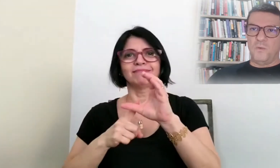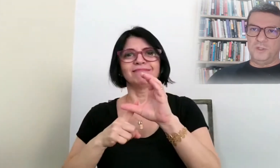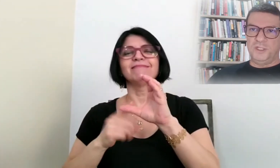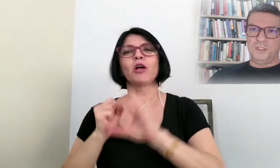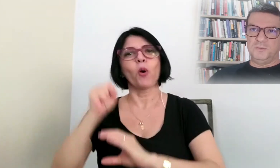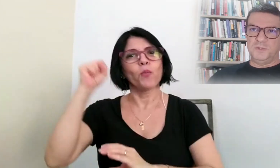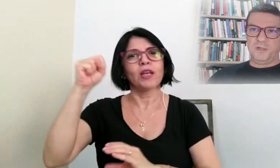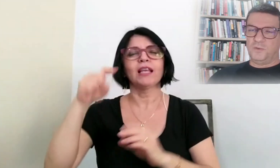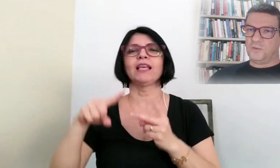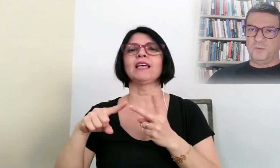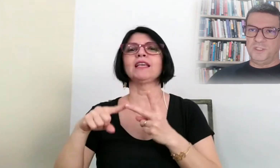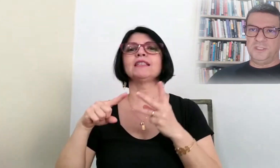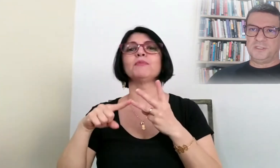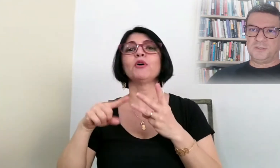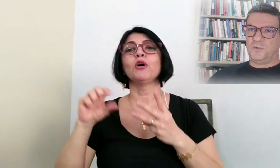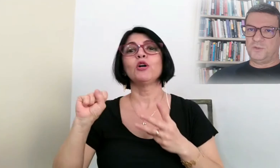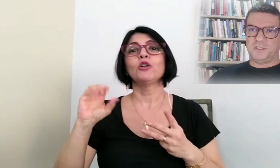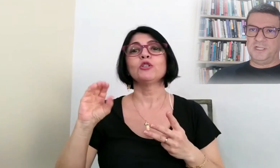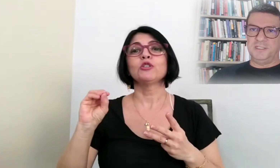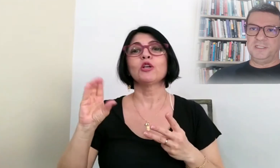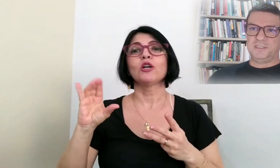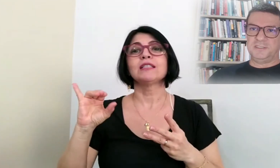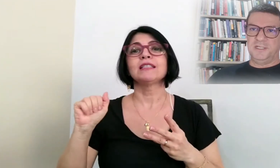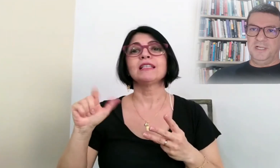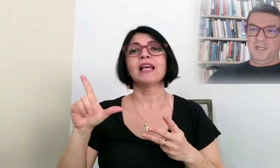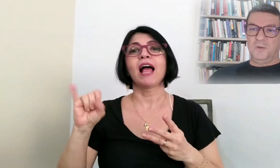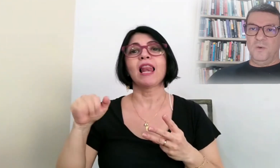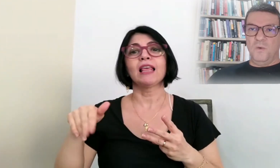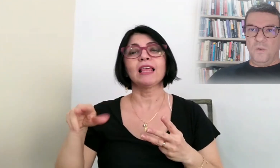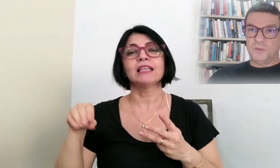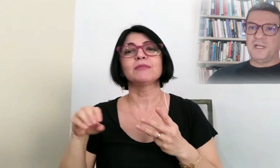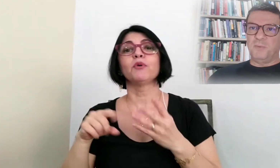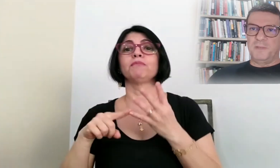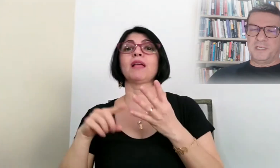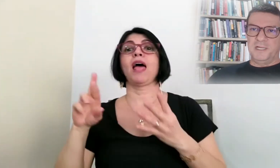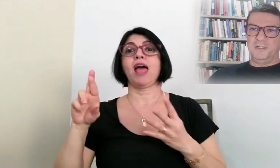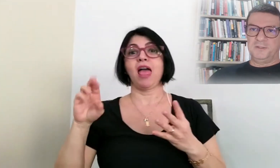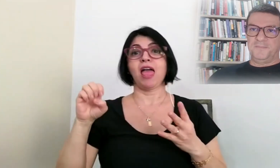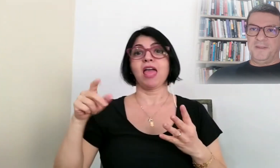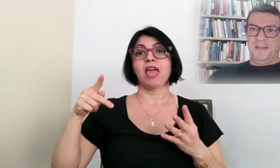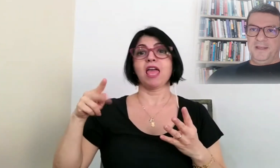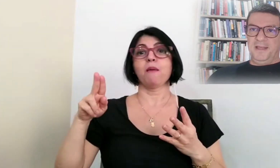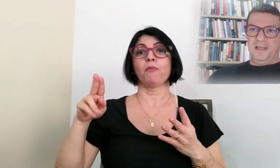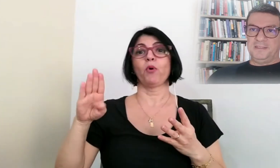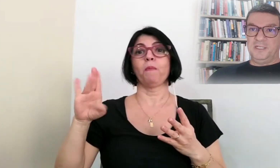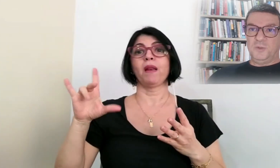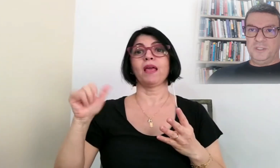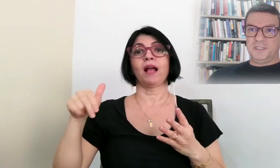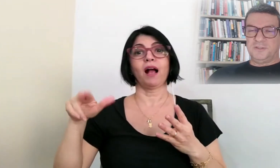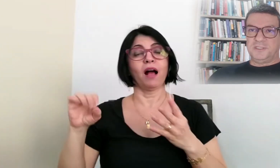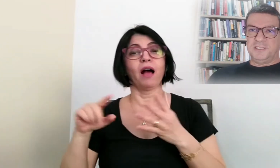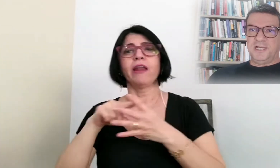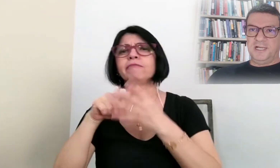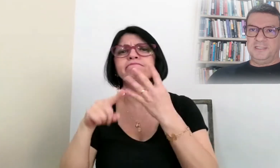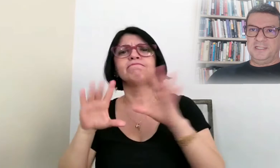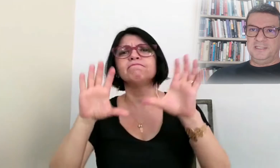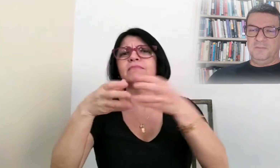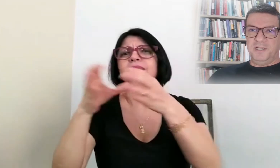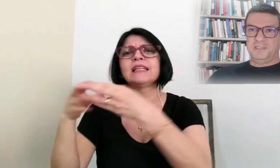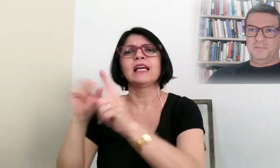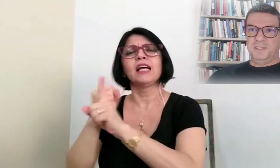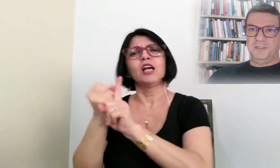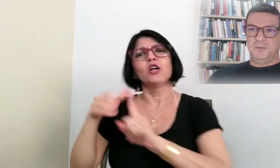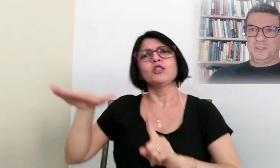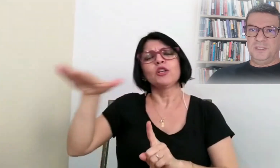com o comunismo, né, com os comunistas, com os socialistas, com os republicanos, setores da sociedade que